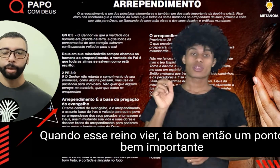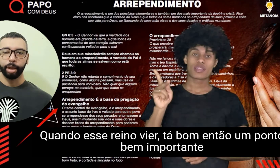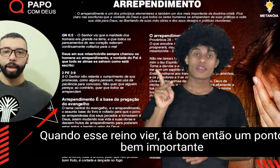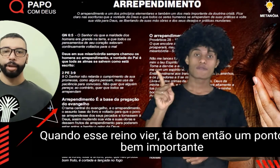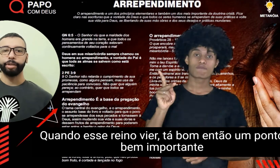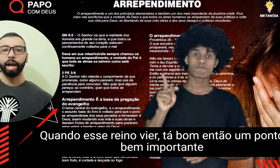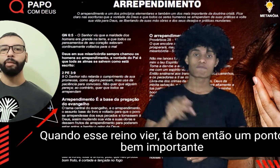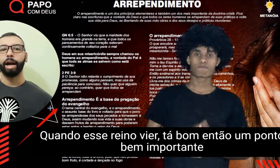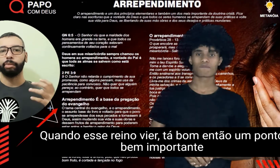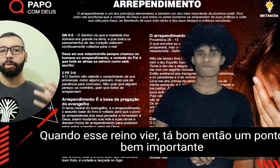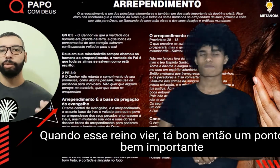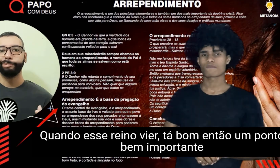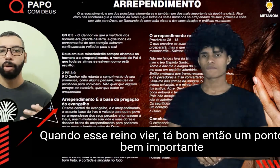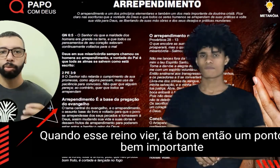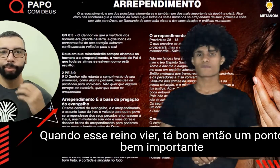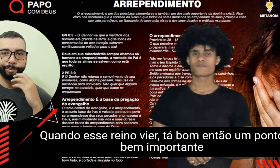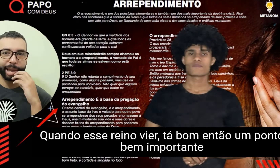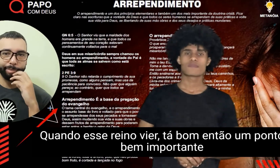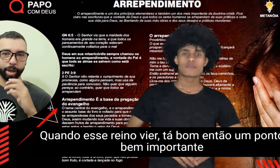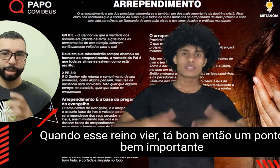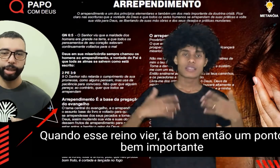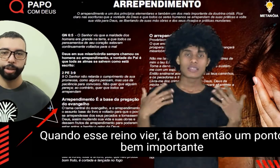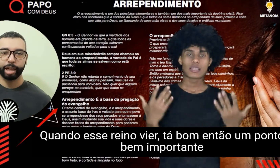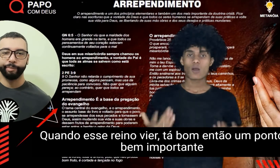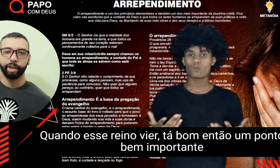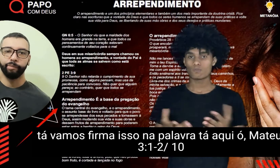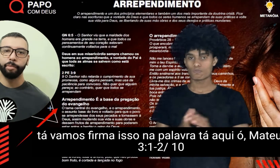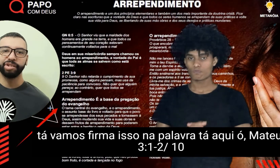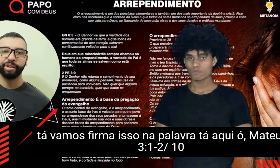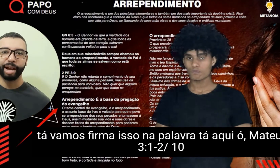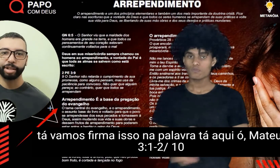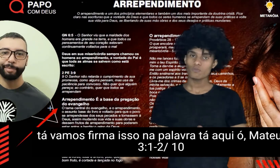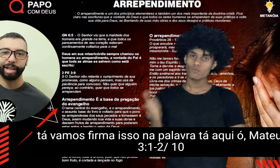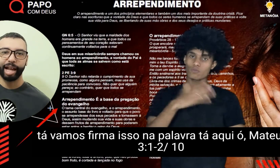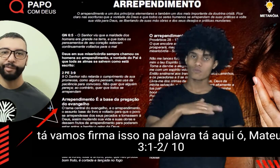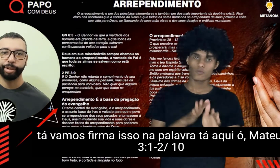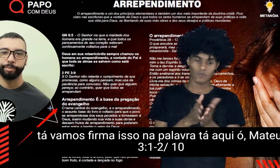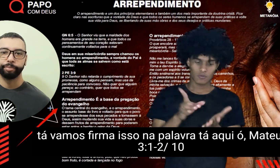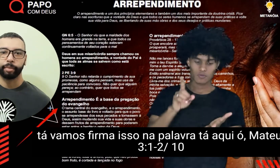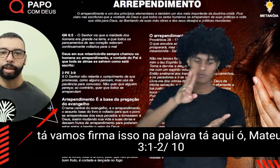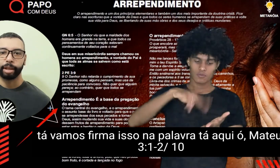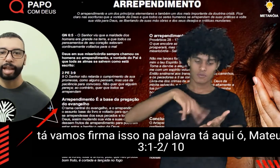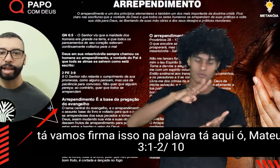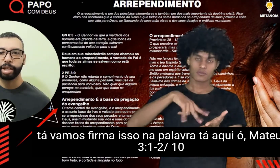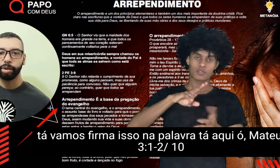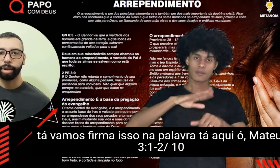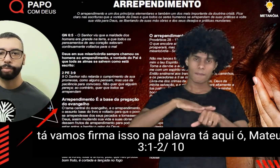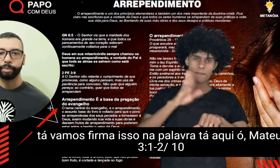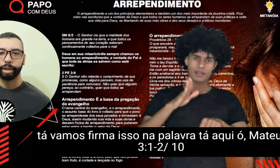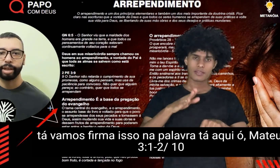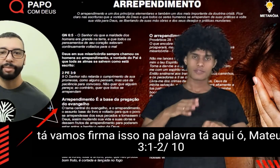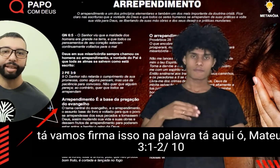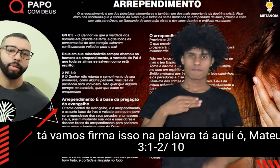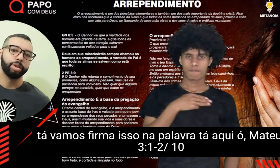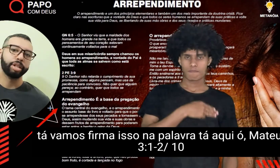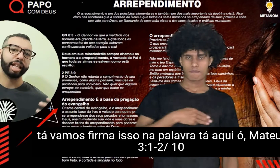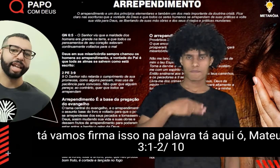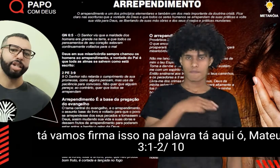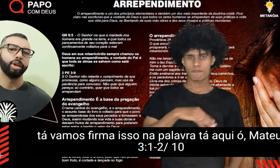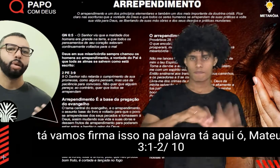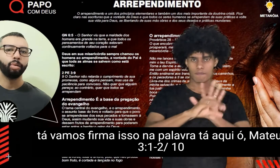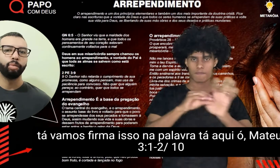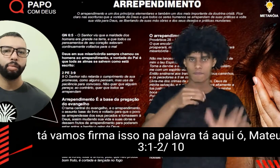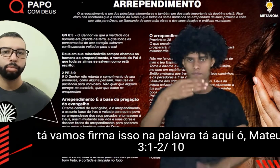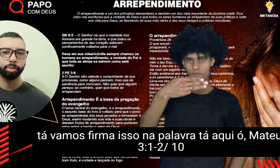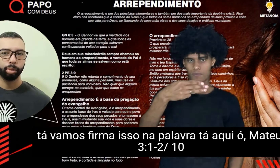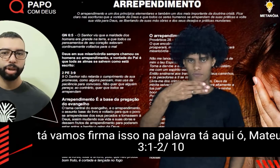bom? Então, um ponto bem importante, tá? Vamos firmar isso na palavra. Tá aqui, ó, em Mateus